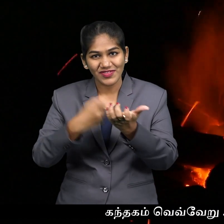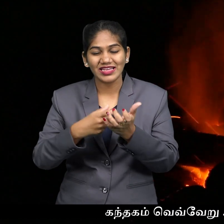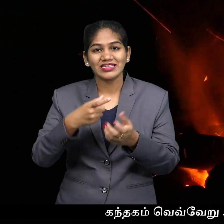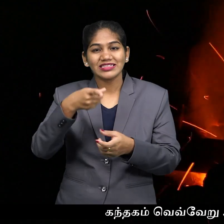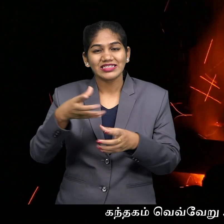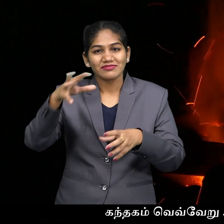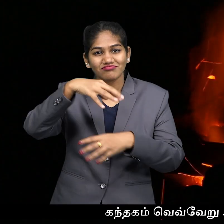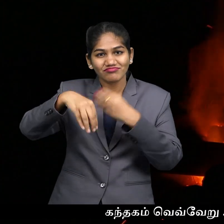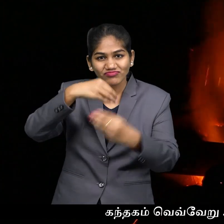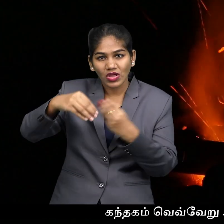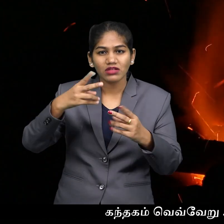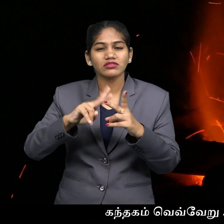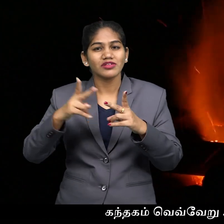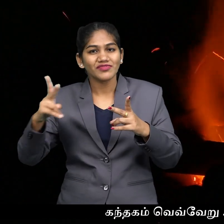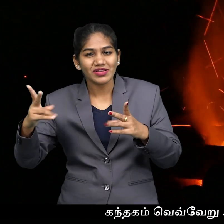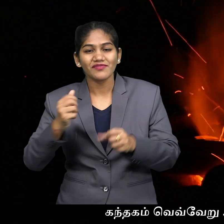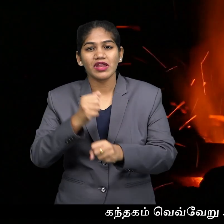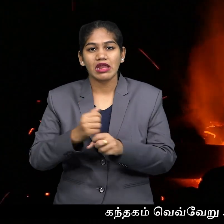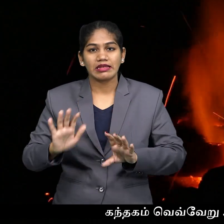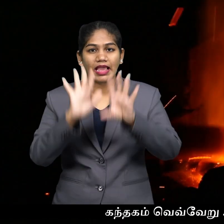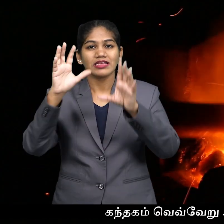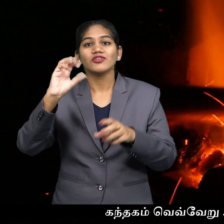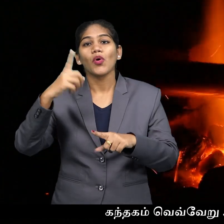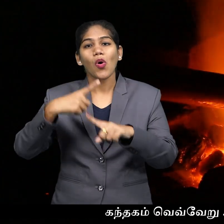கந்தகம் வெவ்வேறு ஆக்சைடுகளை உருவாக்குகின்றன.